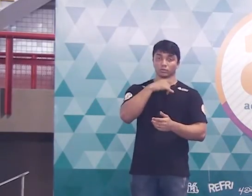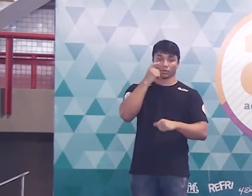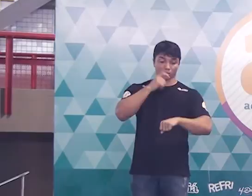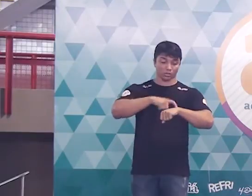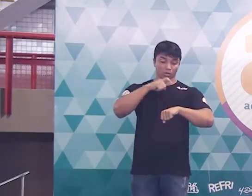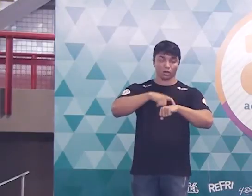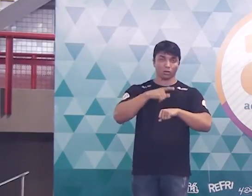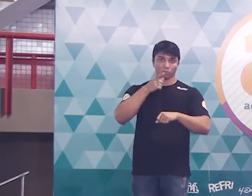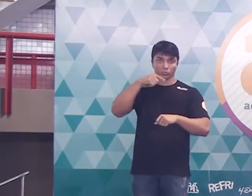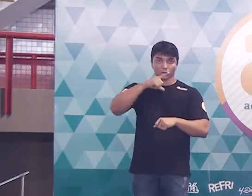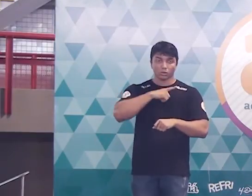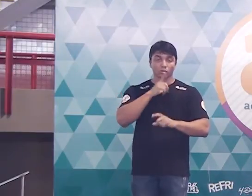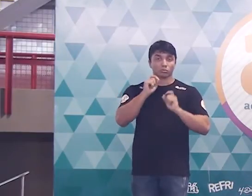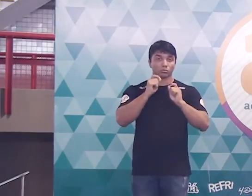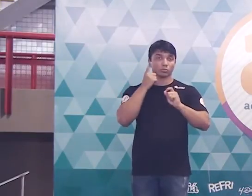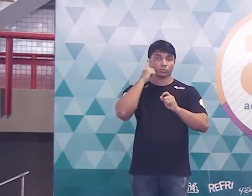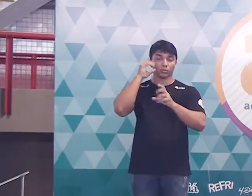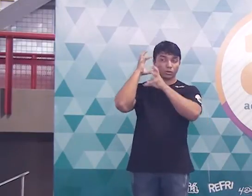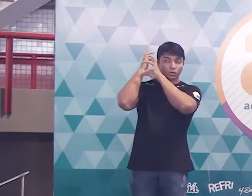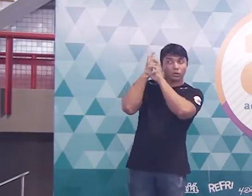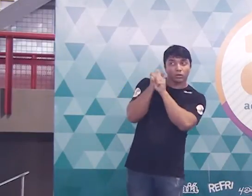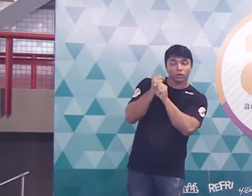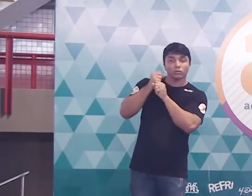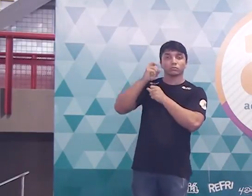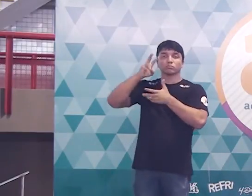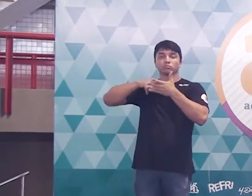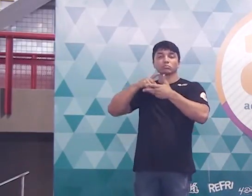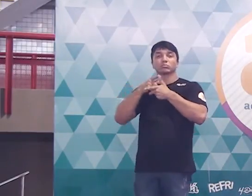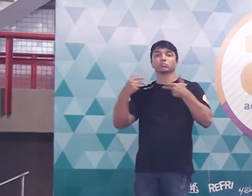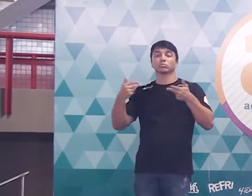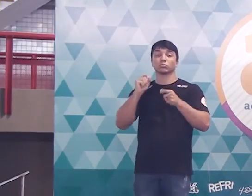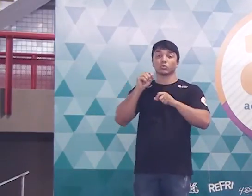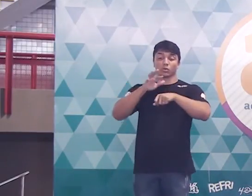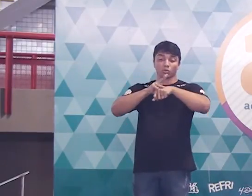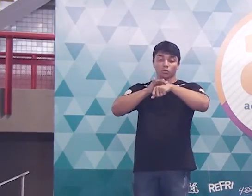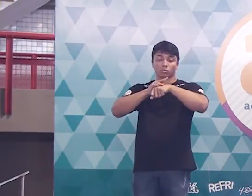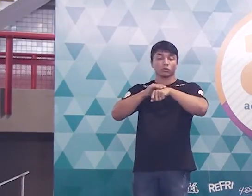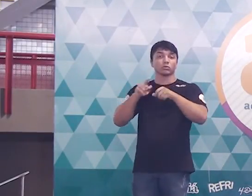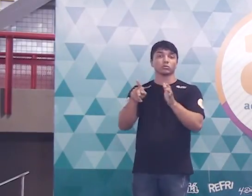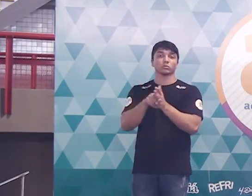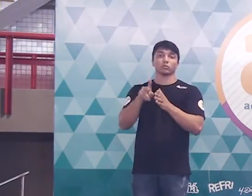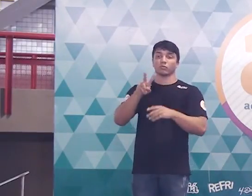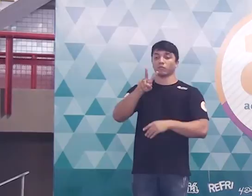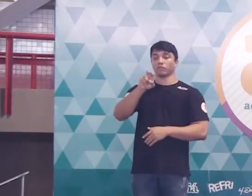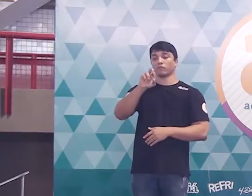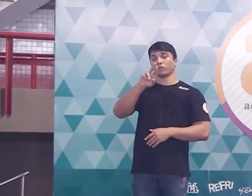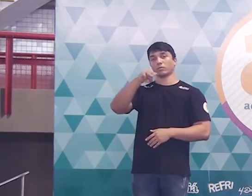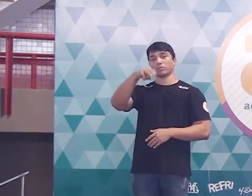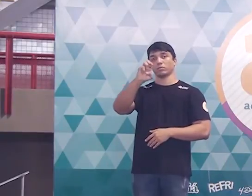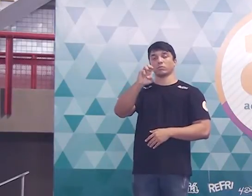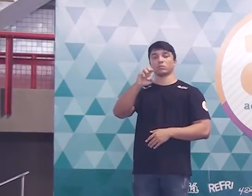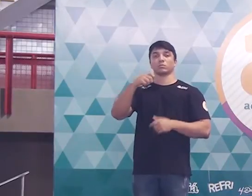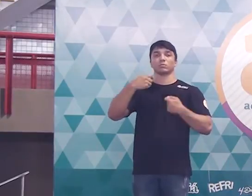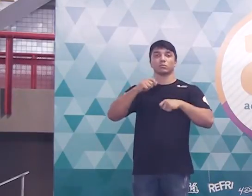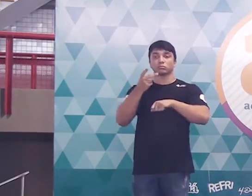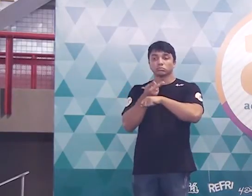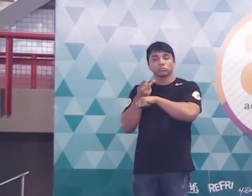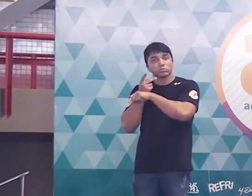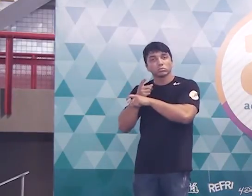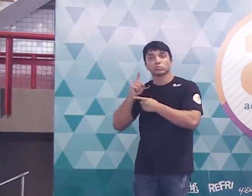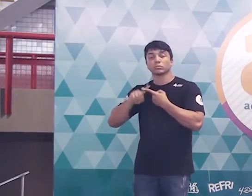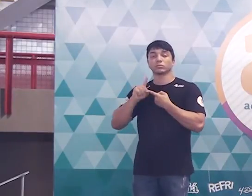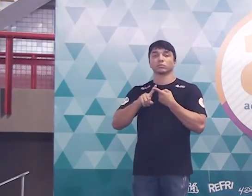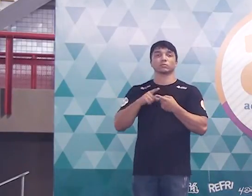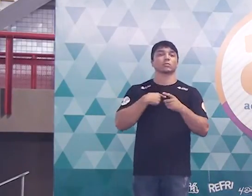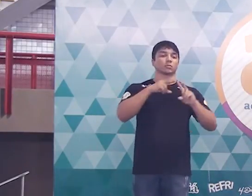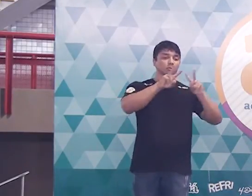tempinho, deem uma relembrada nas doenças causadas por vermes. É um assunto que